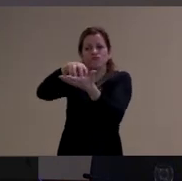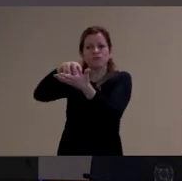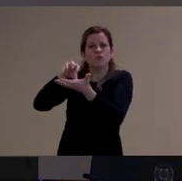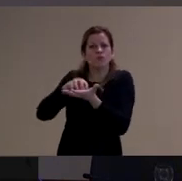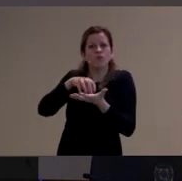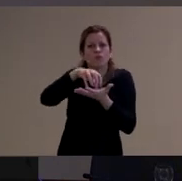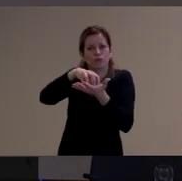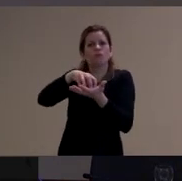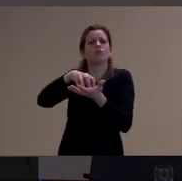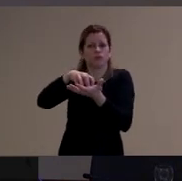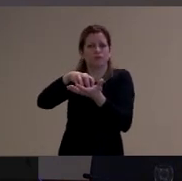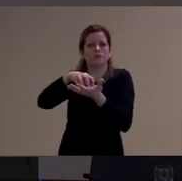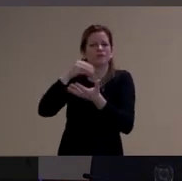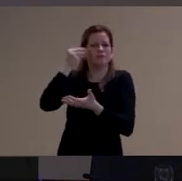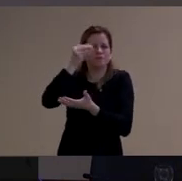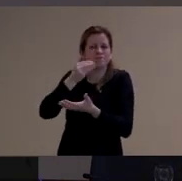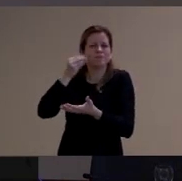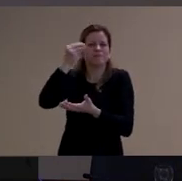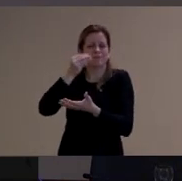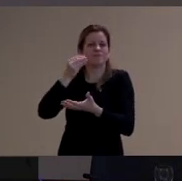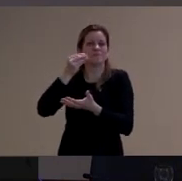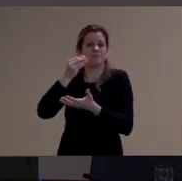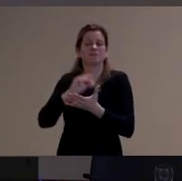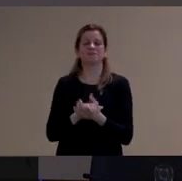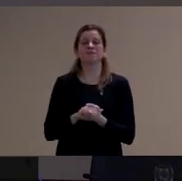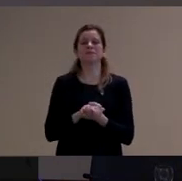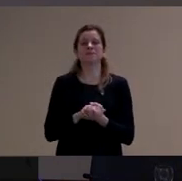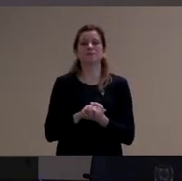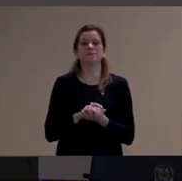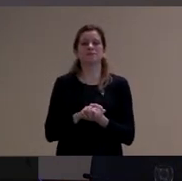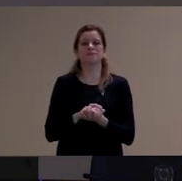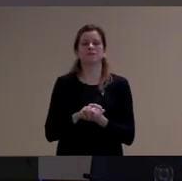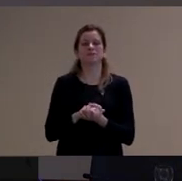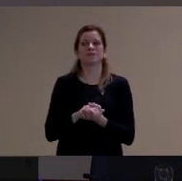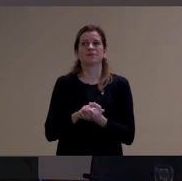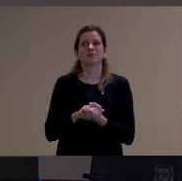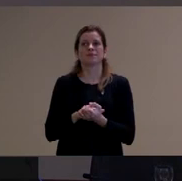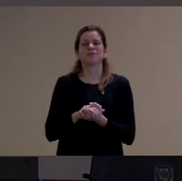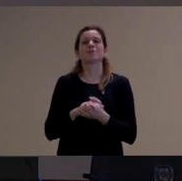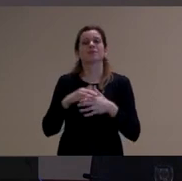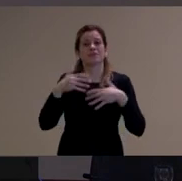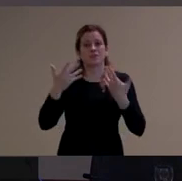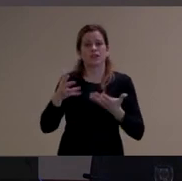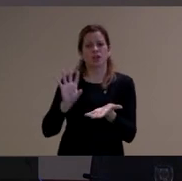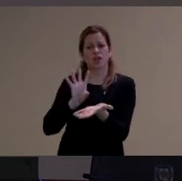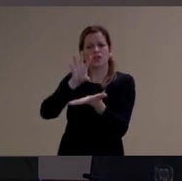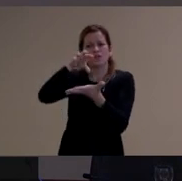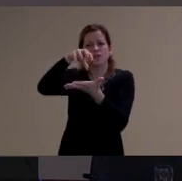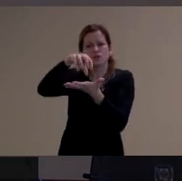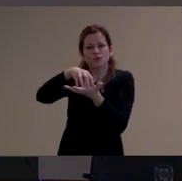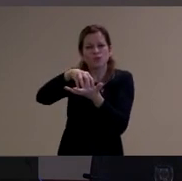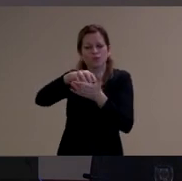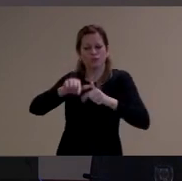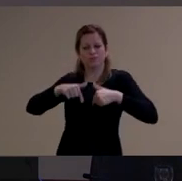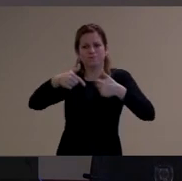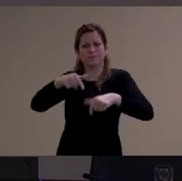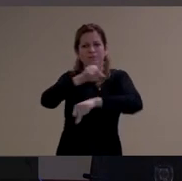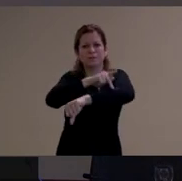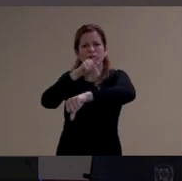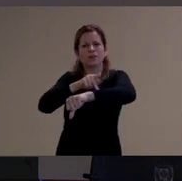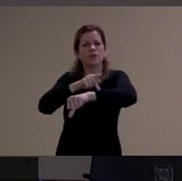E as dissimilitudes é que esses núcleos da ação pedagógica